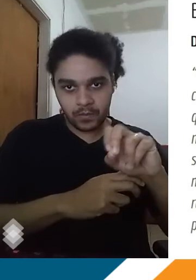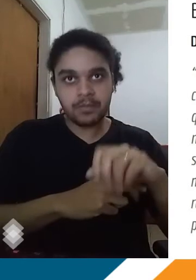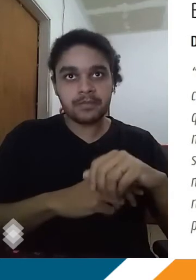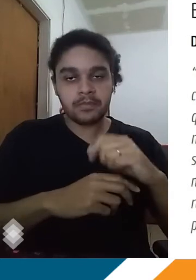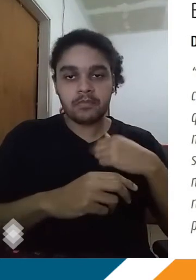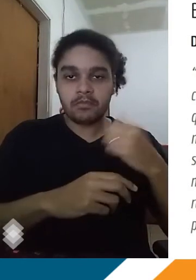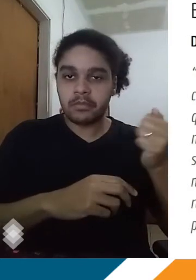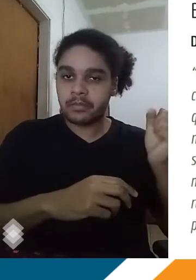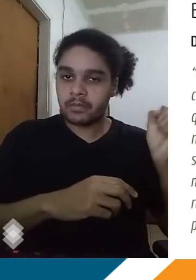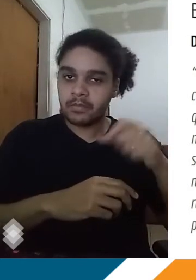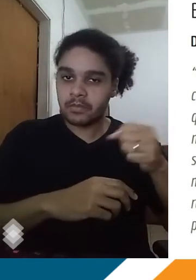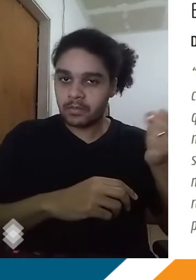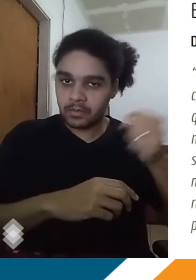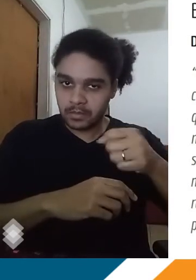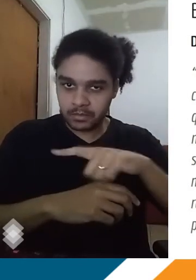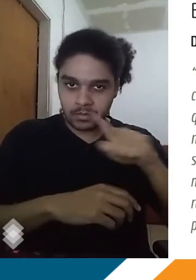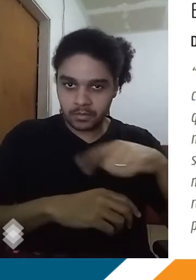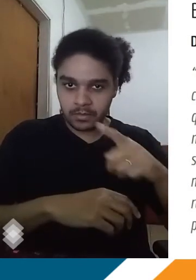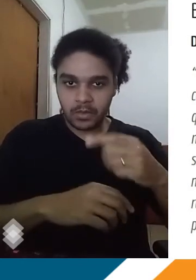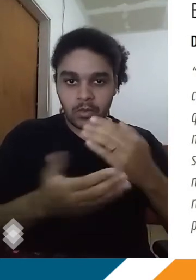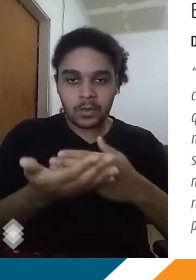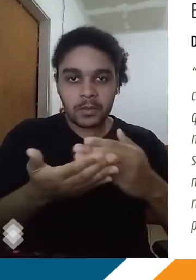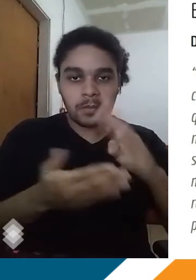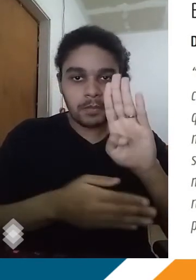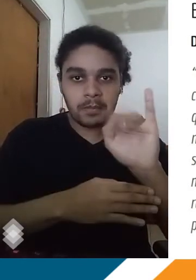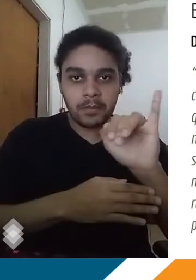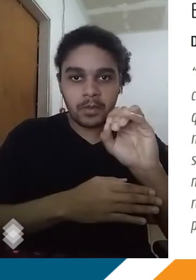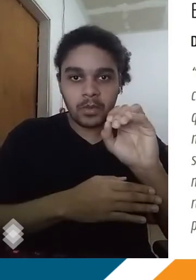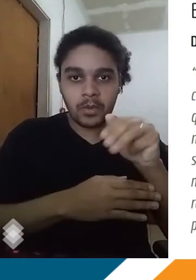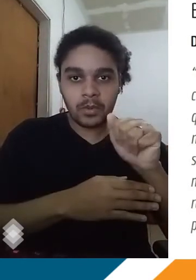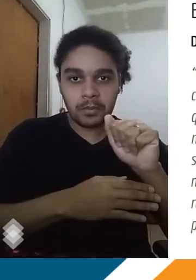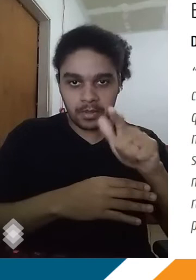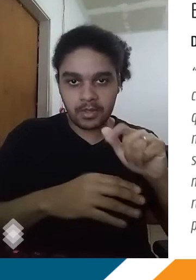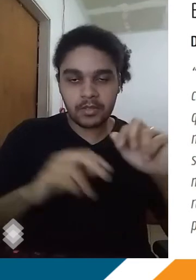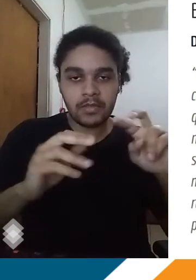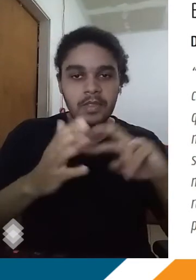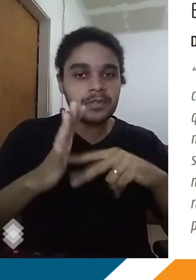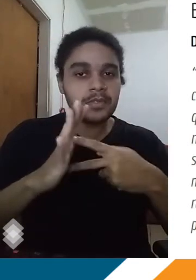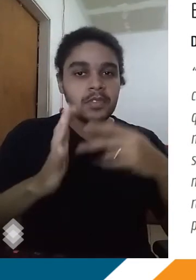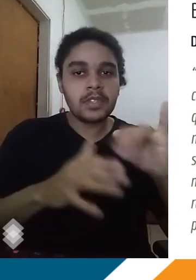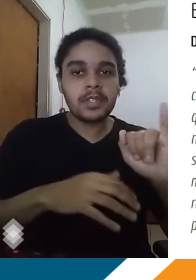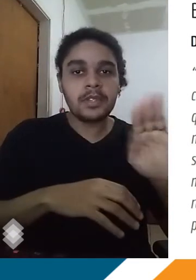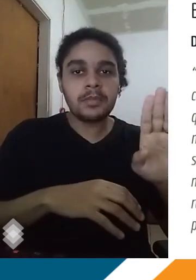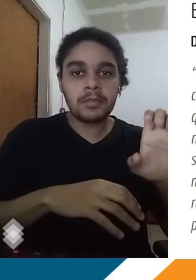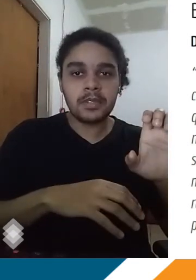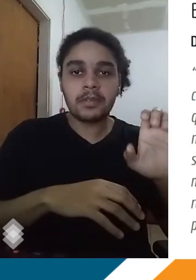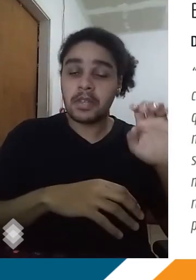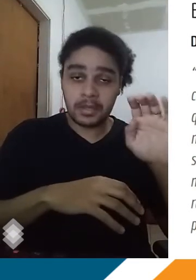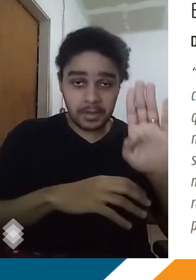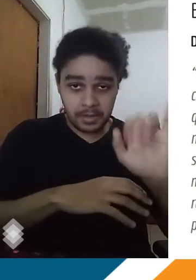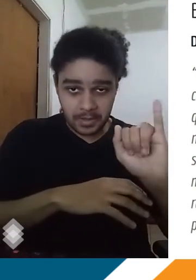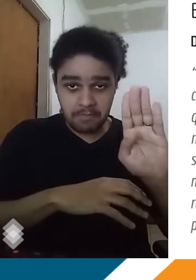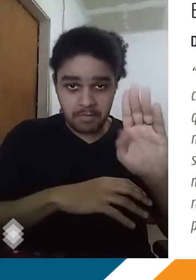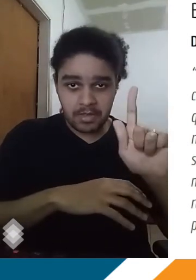Eu trouxe aqui para vocês, começando com biomas, a definição do IBGE de bioma. Vamos ler aqui. O